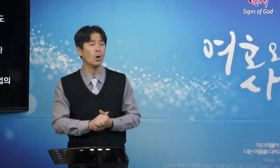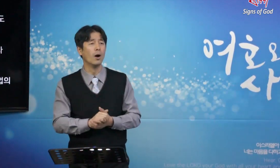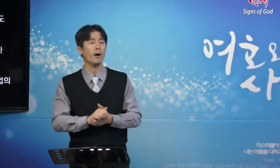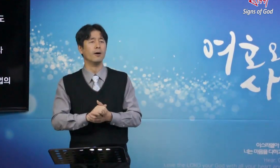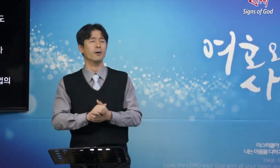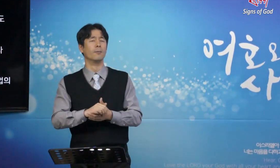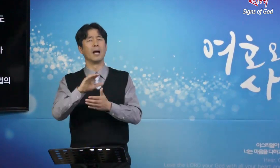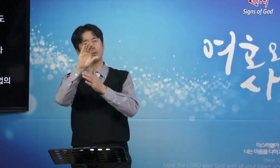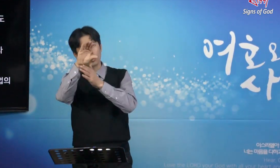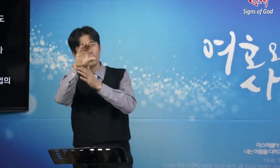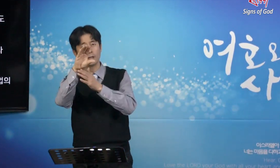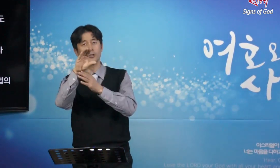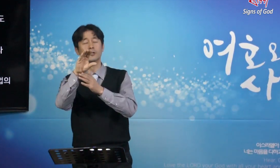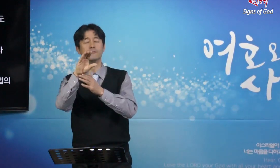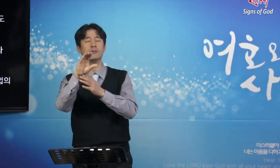농인들도